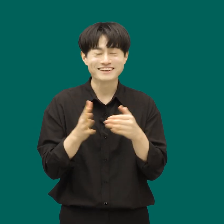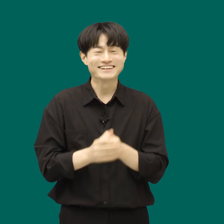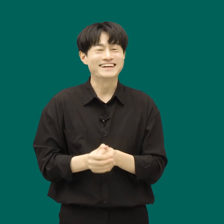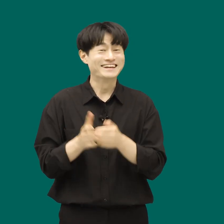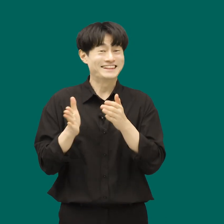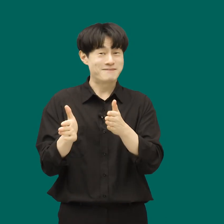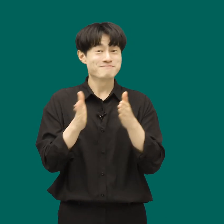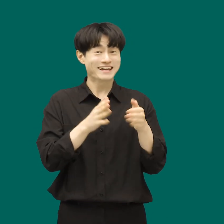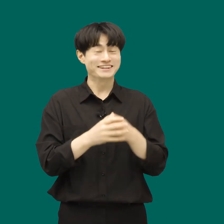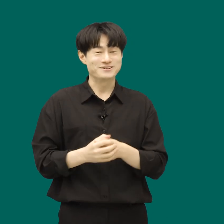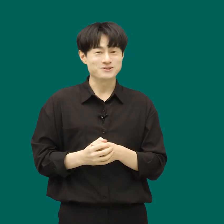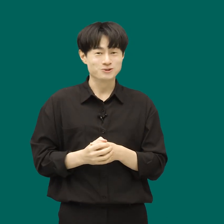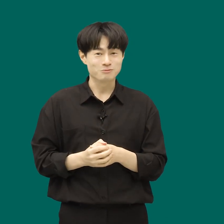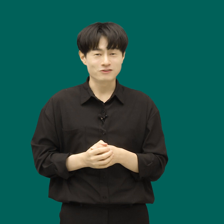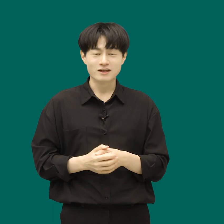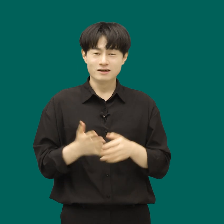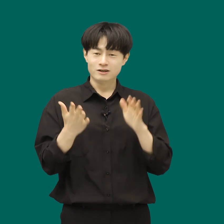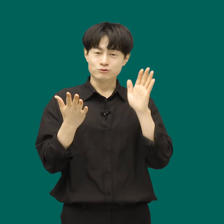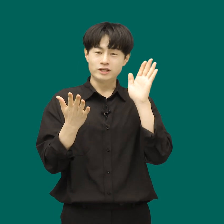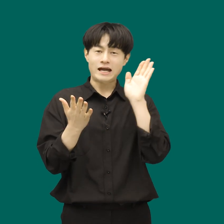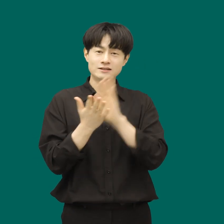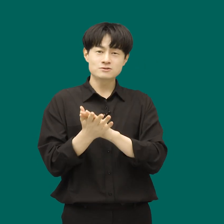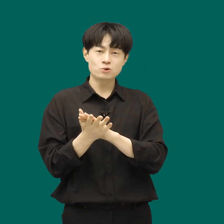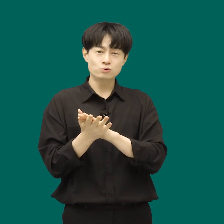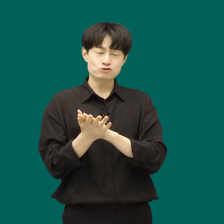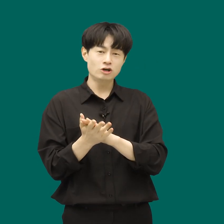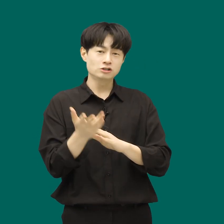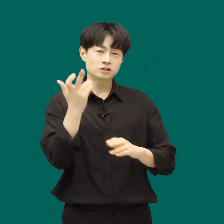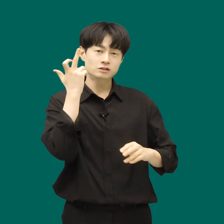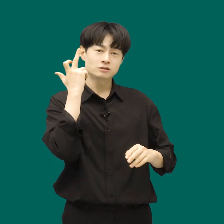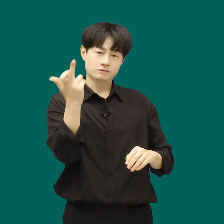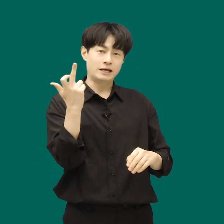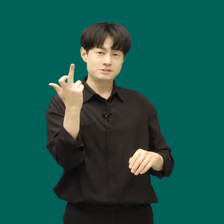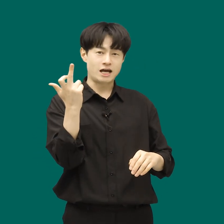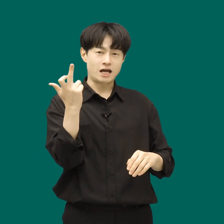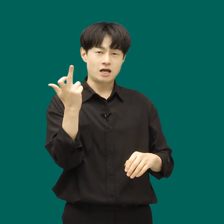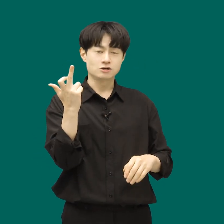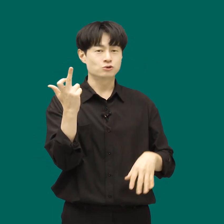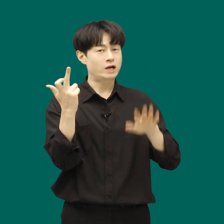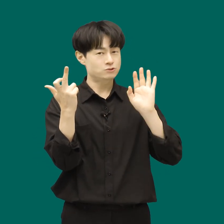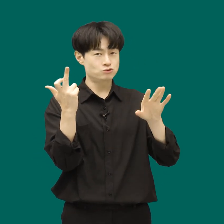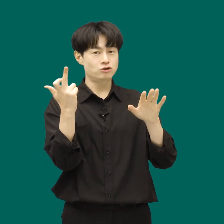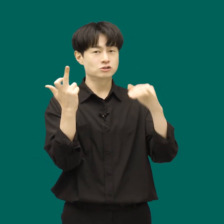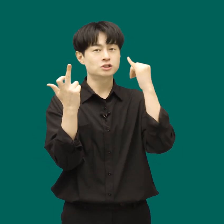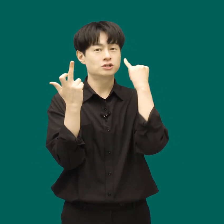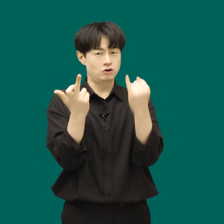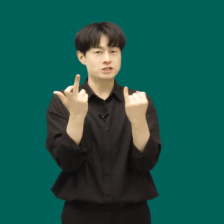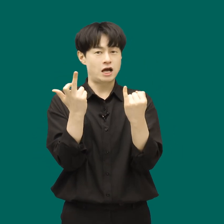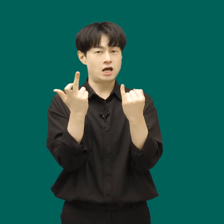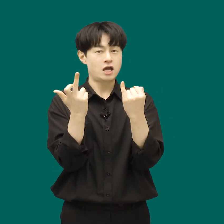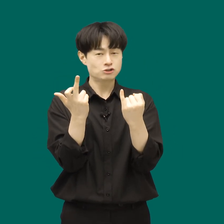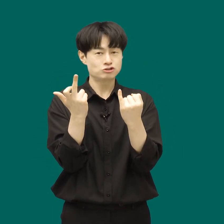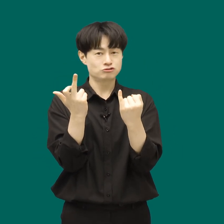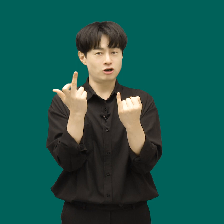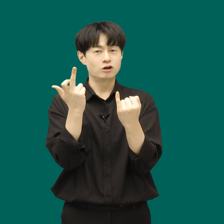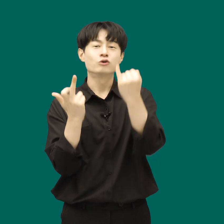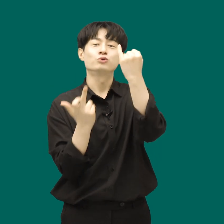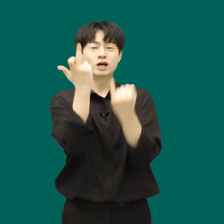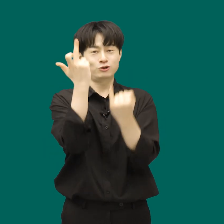예, 남매가 되겠죠. 그러면 우리 한 손 수영은 남자, 그리고 한 손 수영은 여자 해주시고요. 위아래로 또